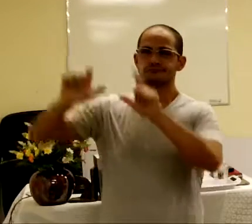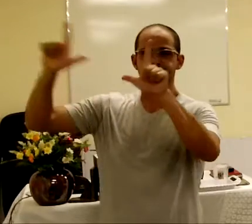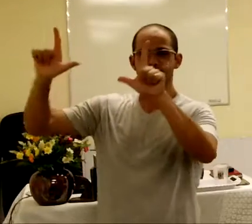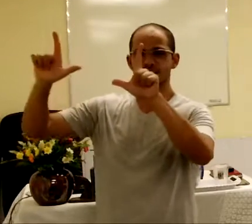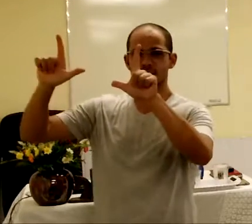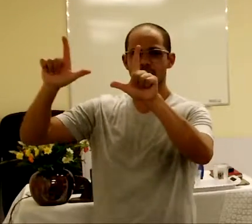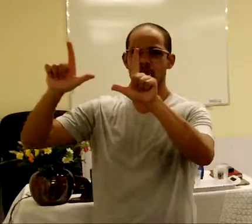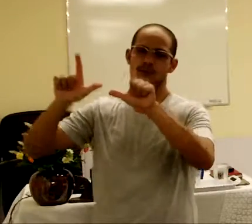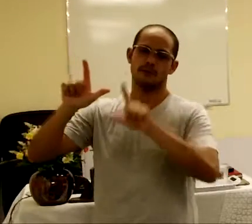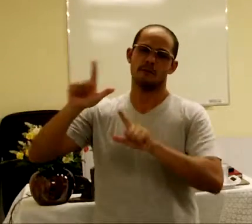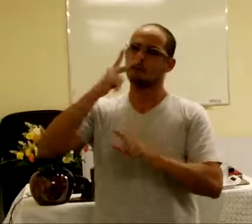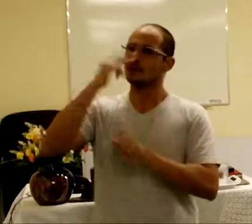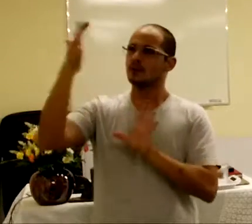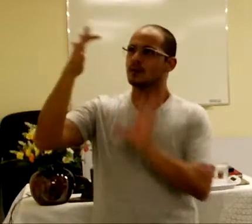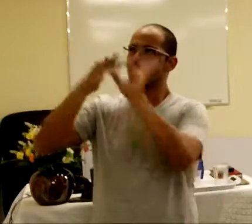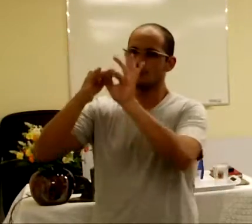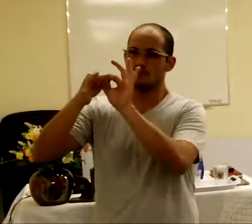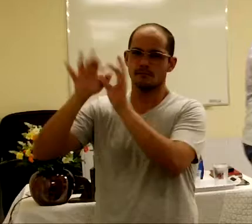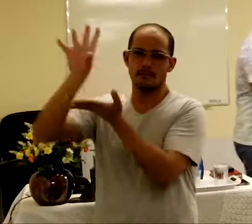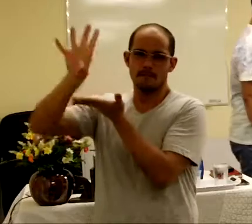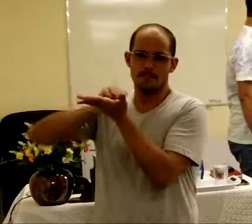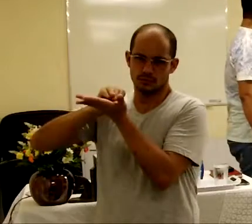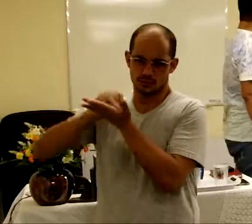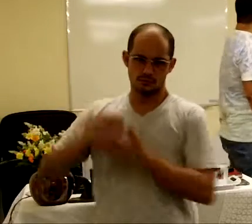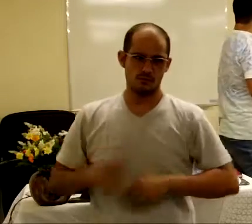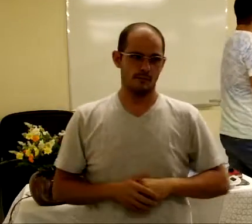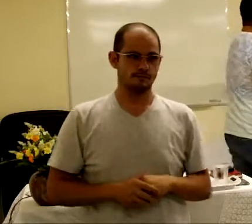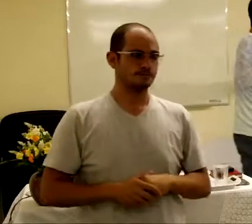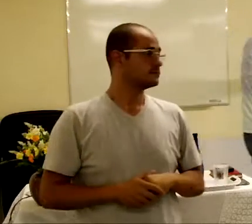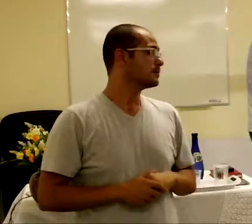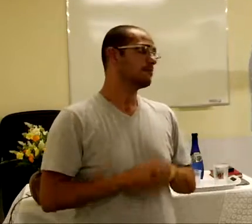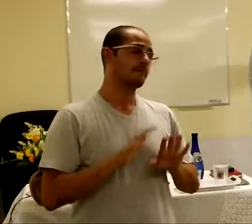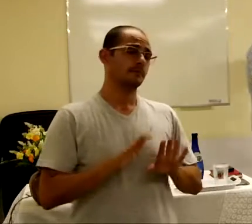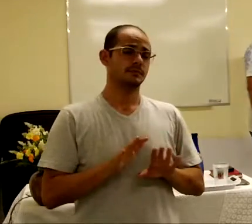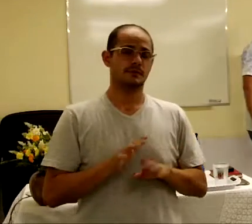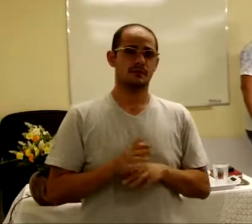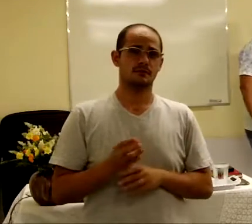na divindade. Né? Só a título de ilustração também. Mas o que não tira